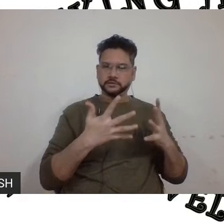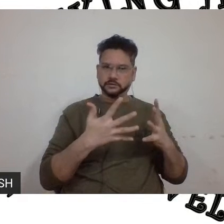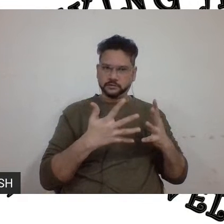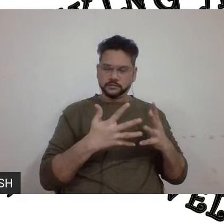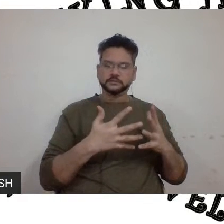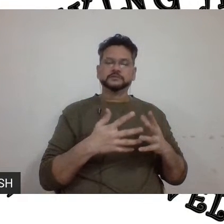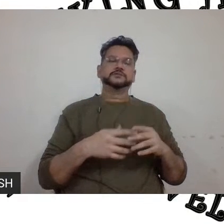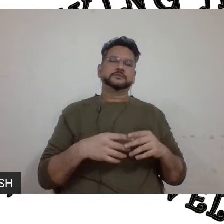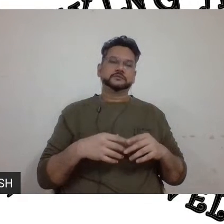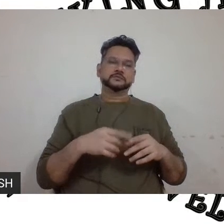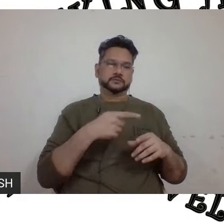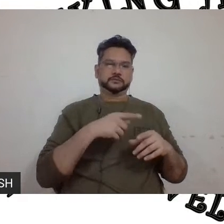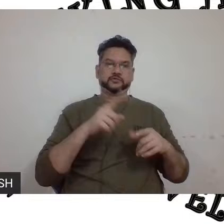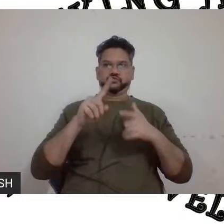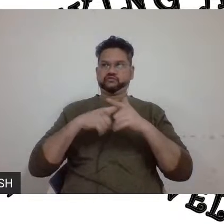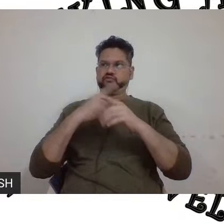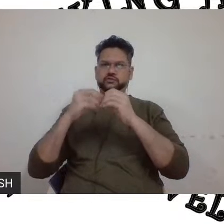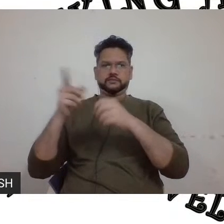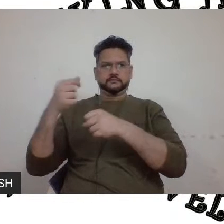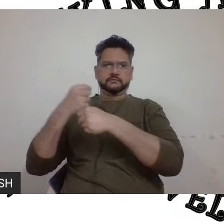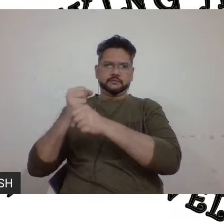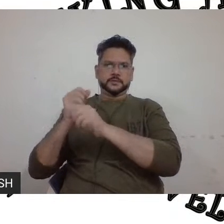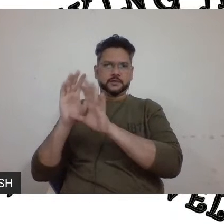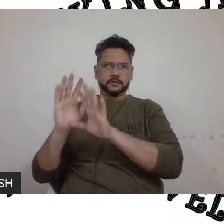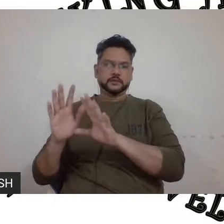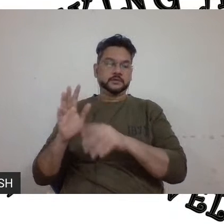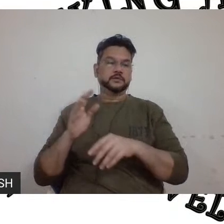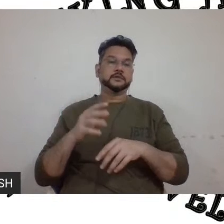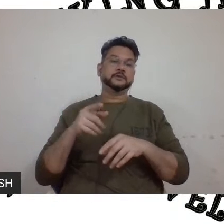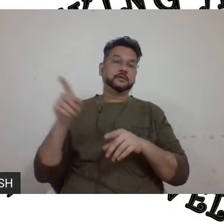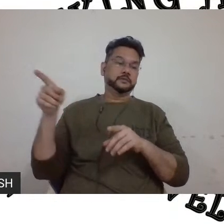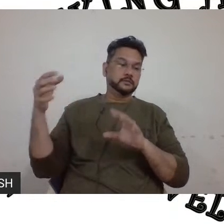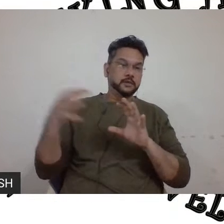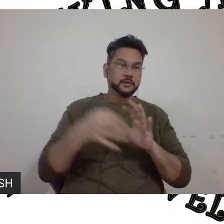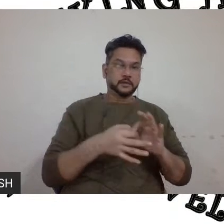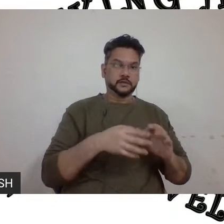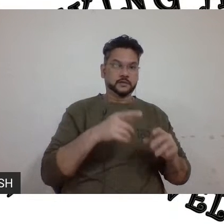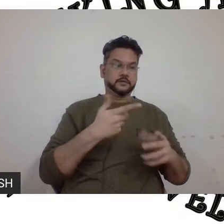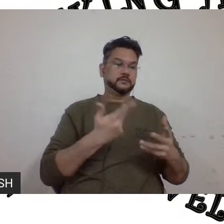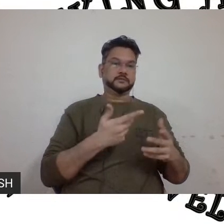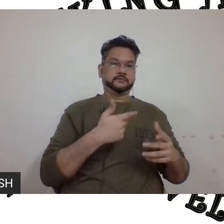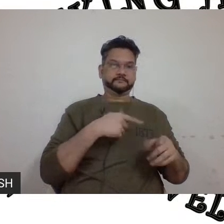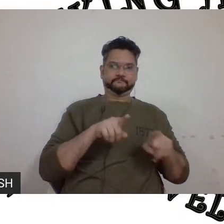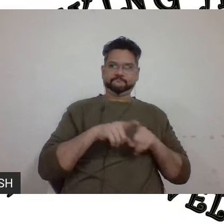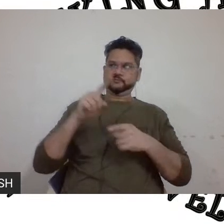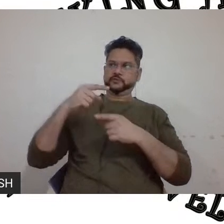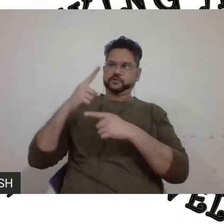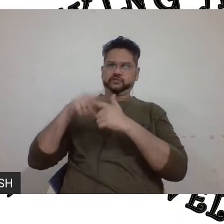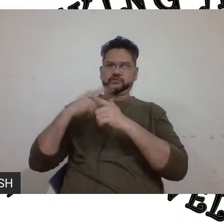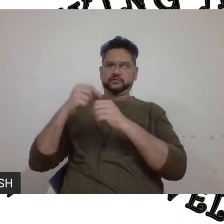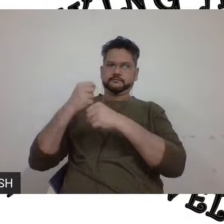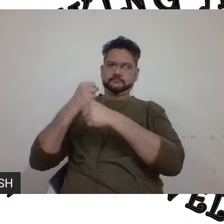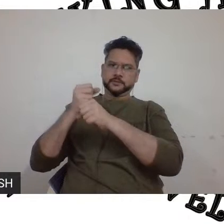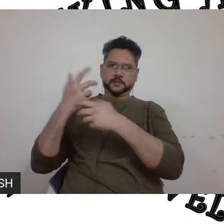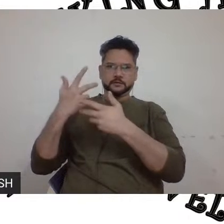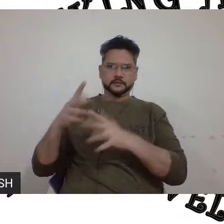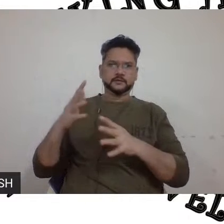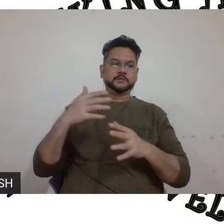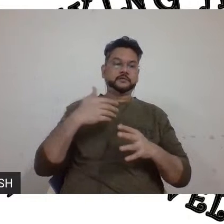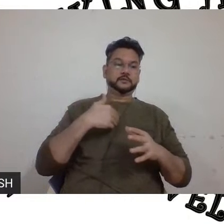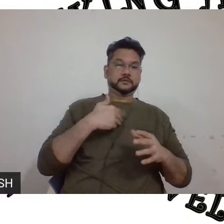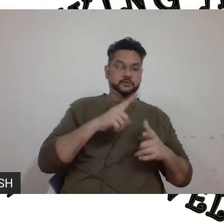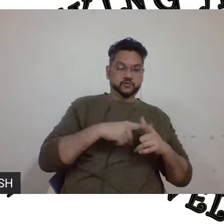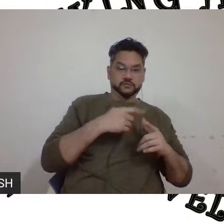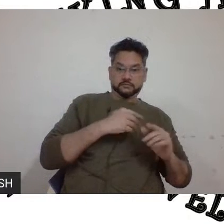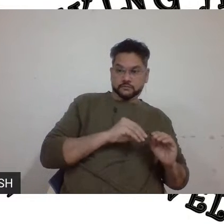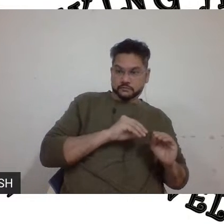ही होती है, और ना ही जॉब क्रिएट होने के बाद उसको जॉब प्रोवाइड करने के लिए प्रॉपर इम्प्लीमेंटेशन